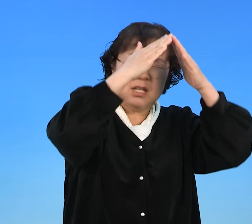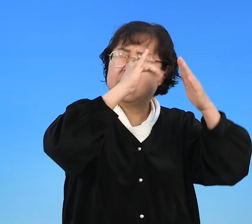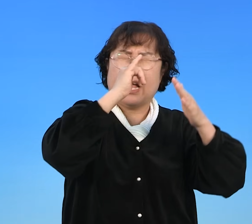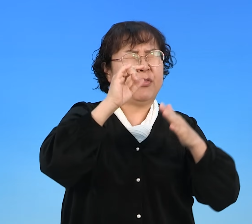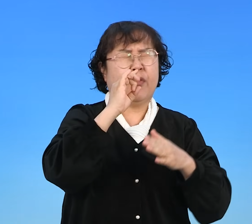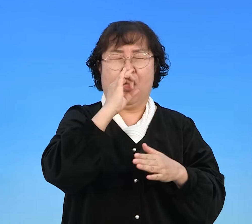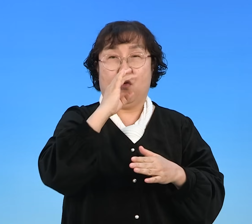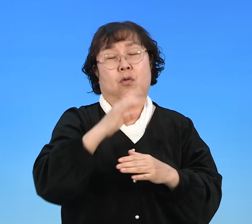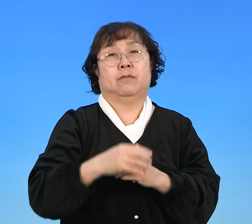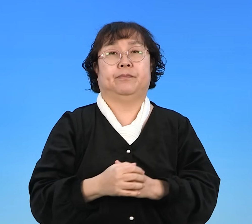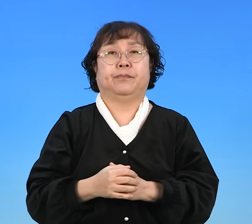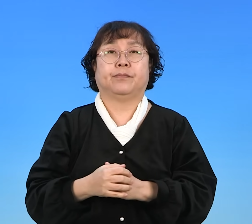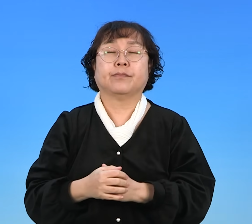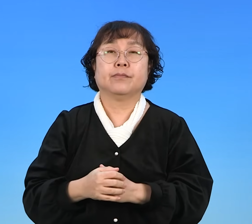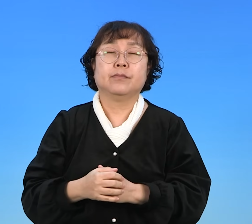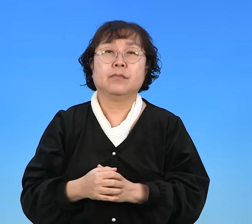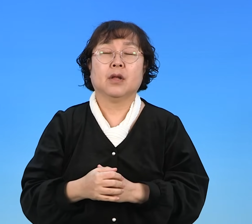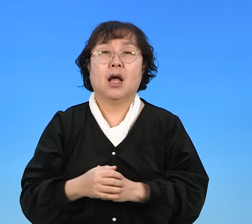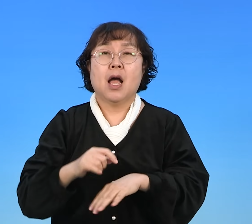여러분,